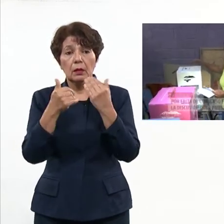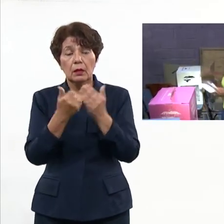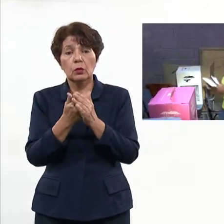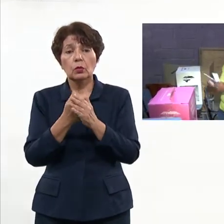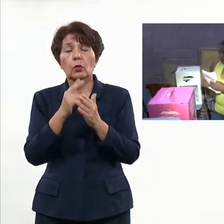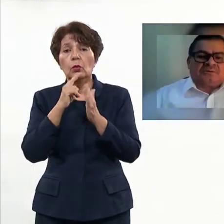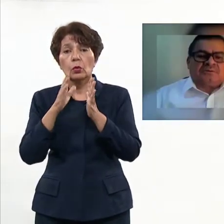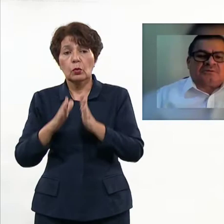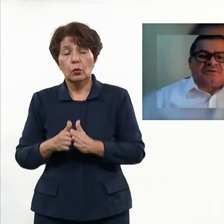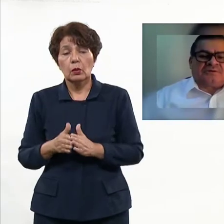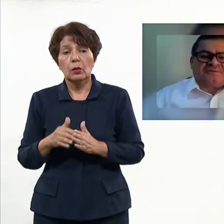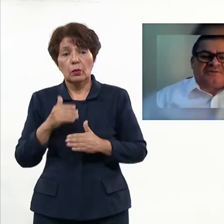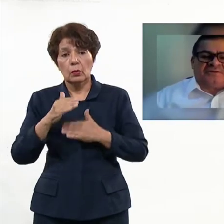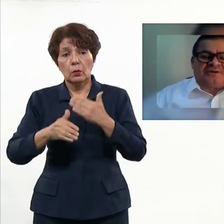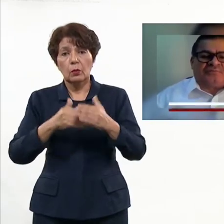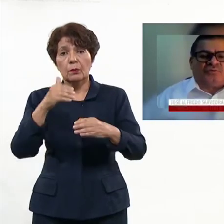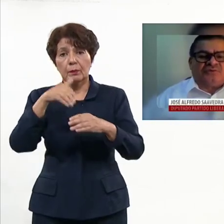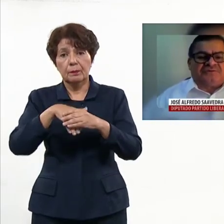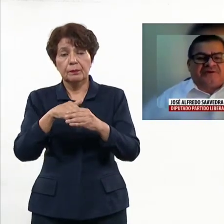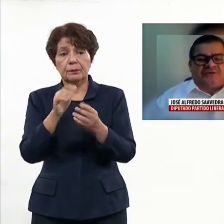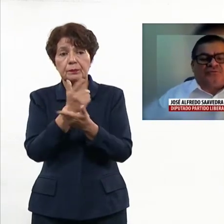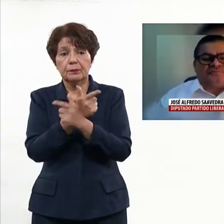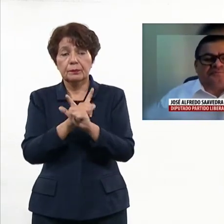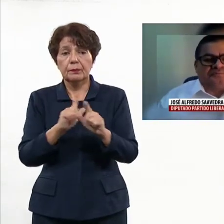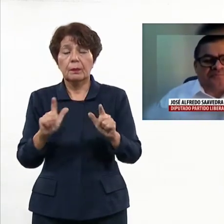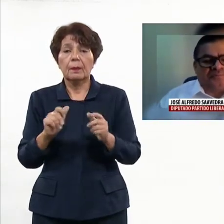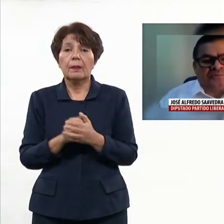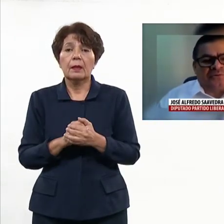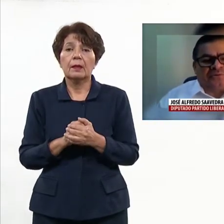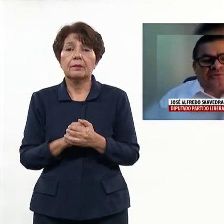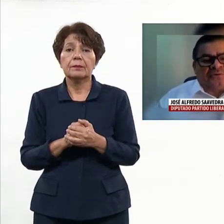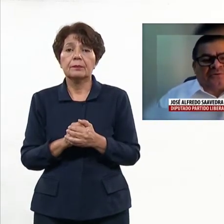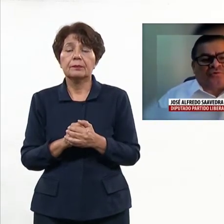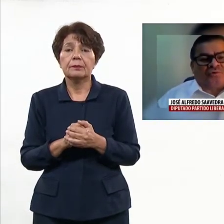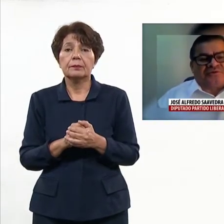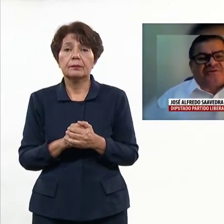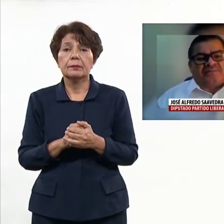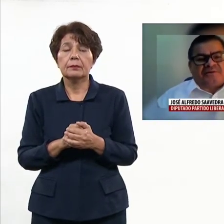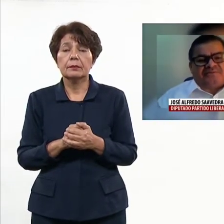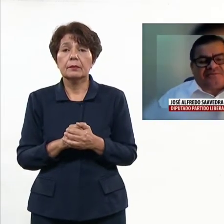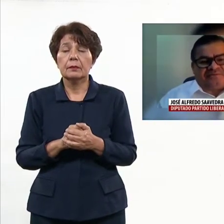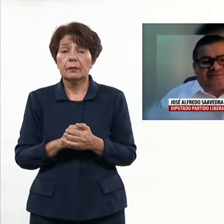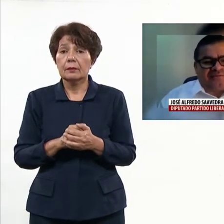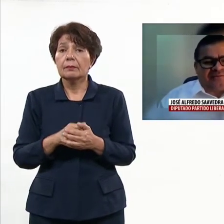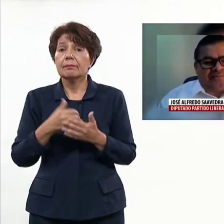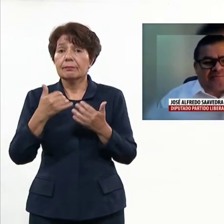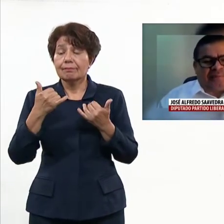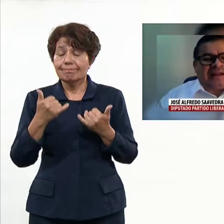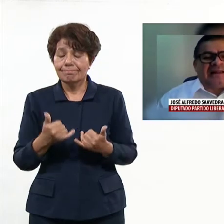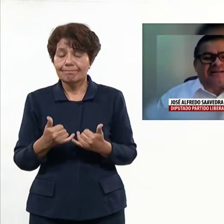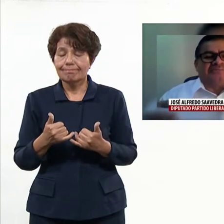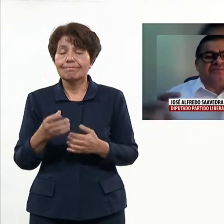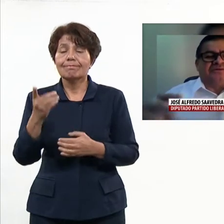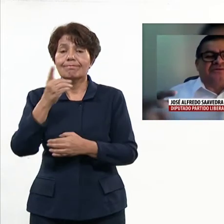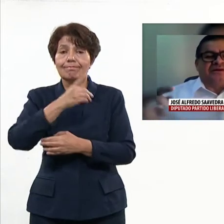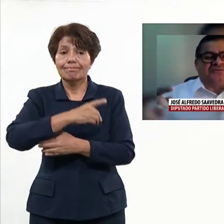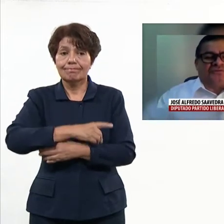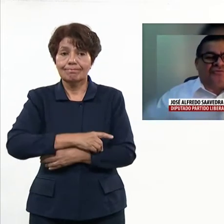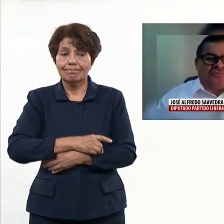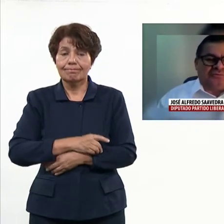proceso democrático que este día hemos iniciado hubiese tapa para la